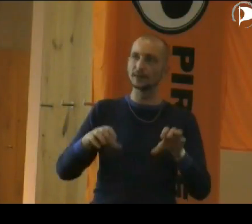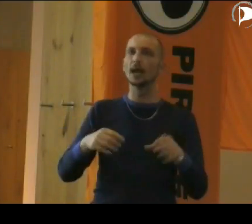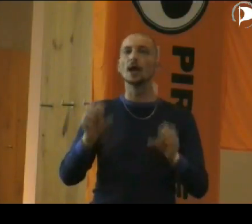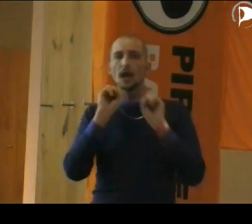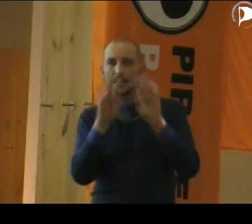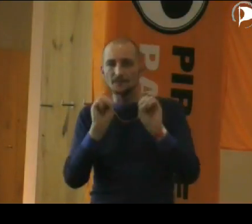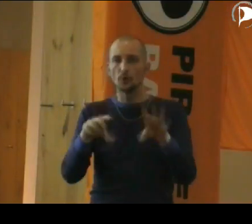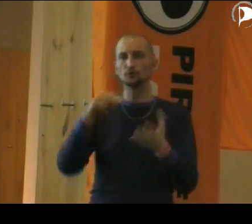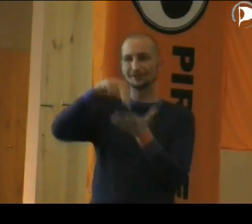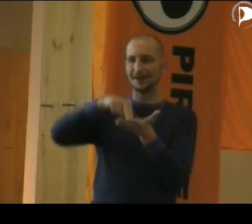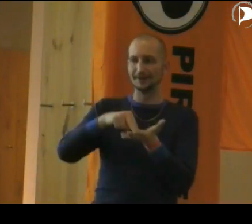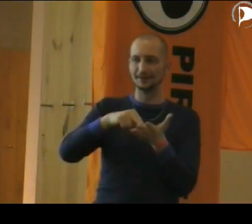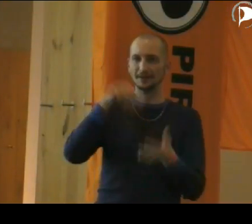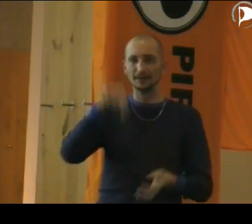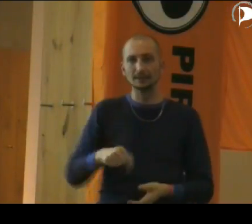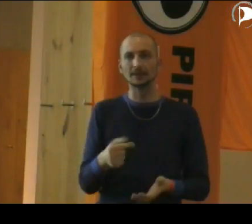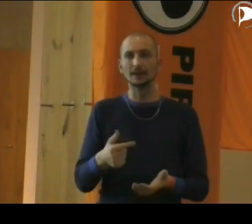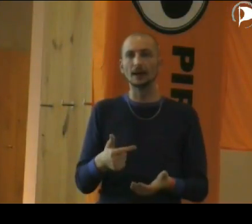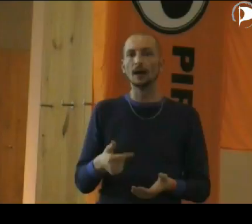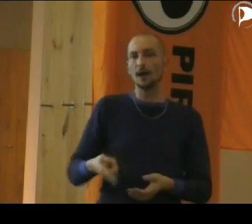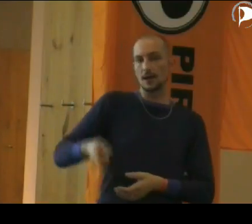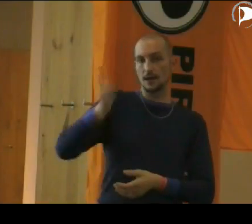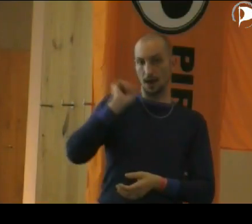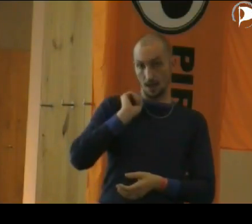von landtagswahl letztes jahr